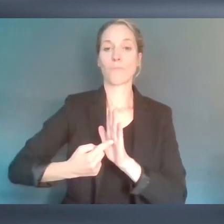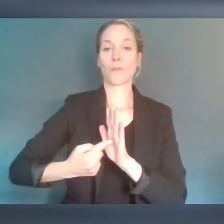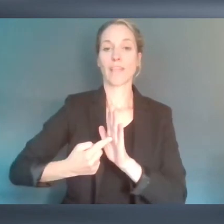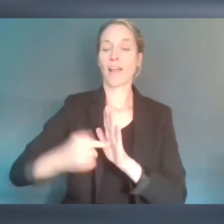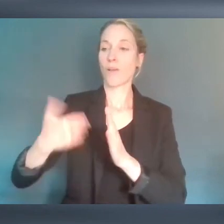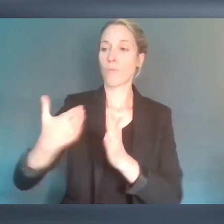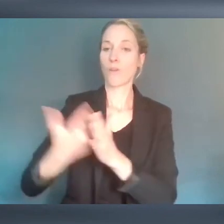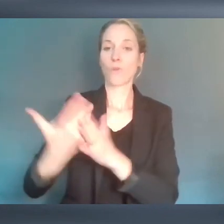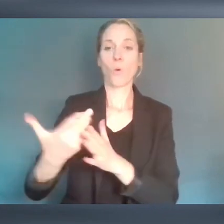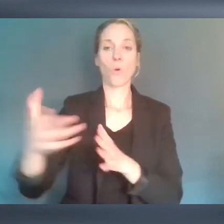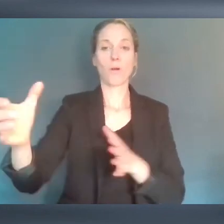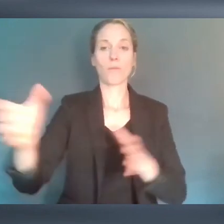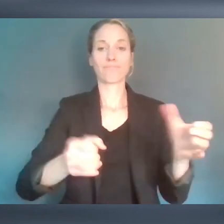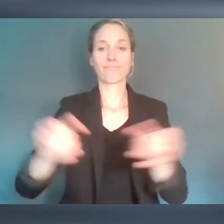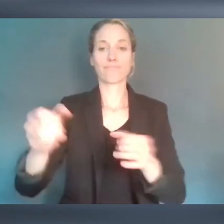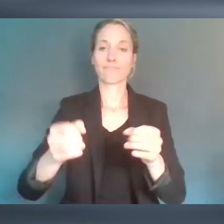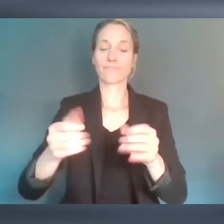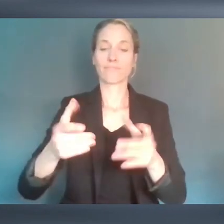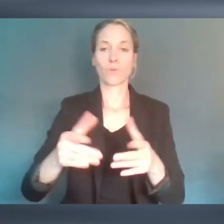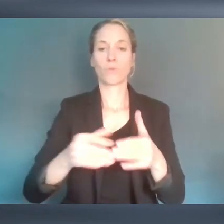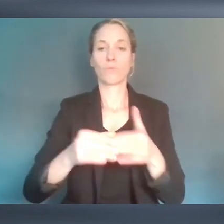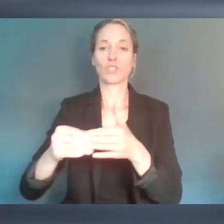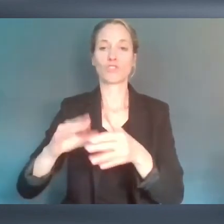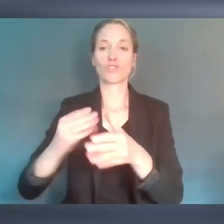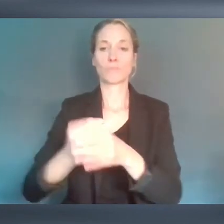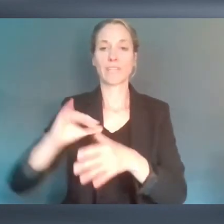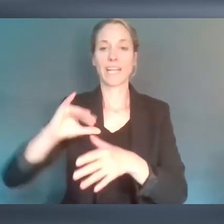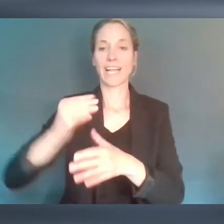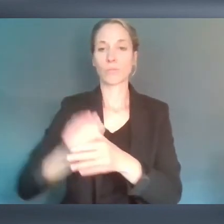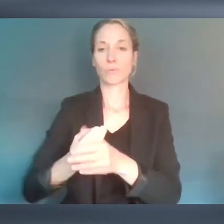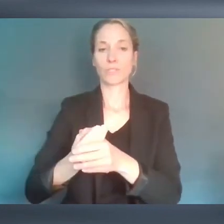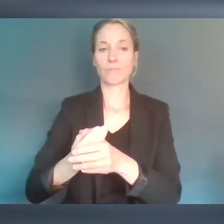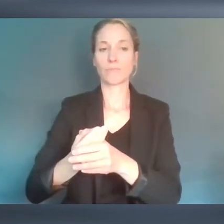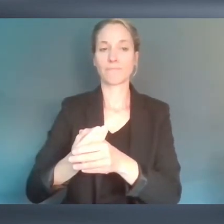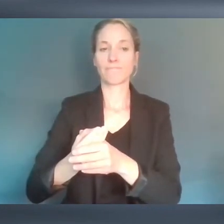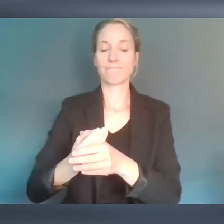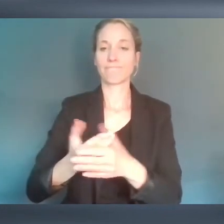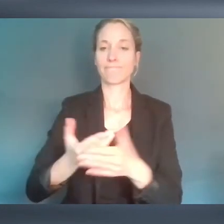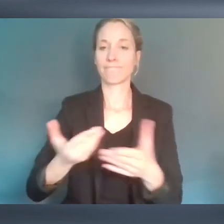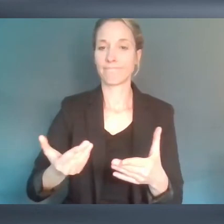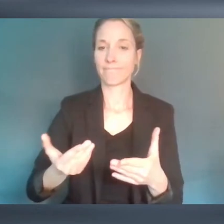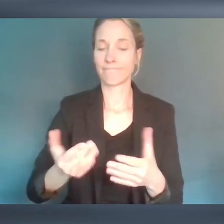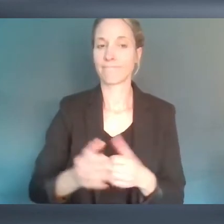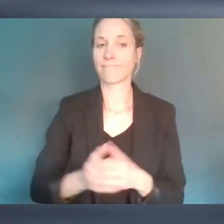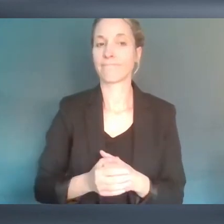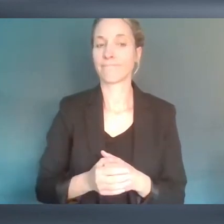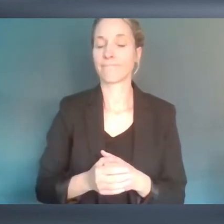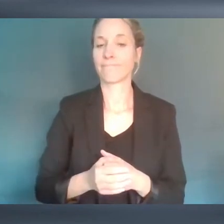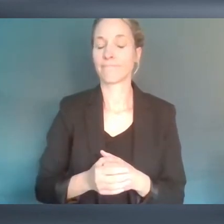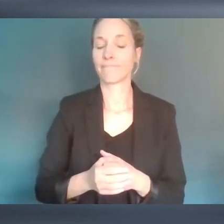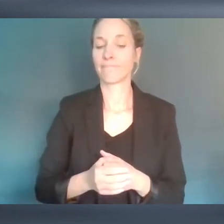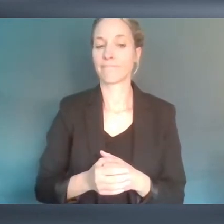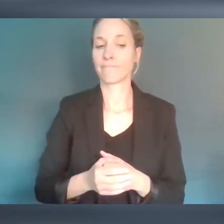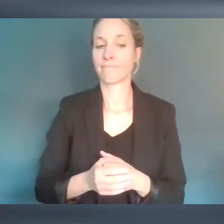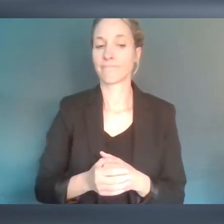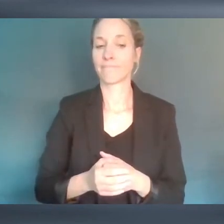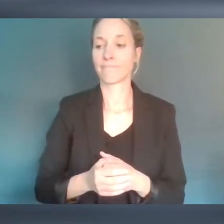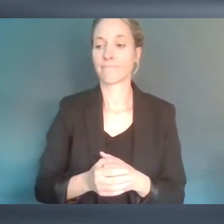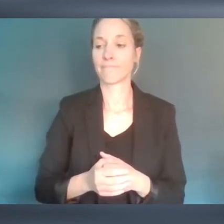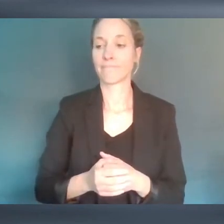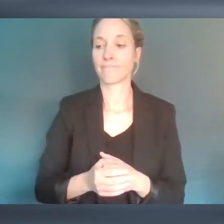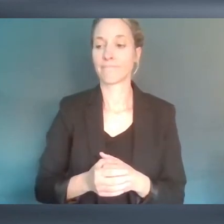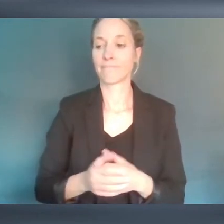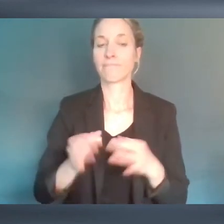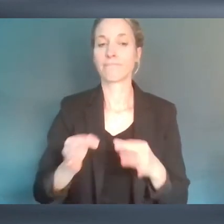on peut donc penser que le leadership inclusif ne concerne pas que finalement le premier marché